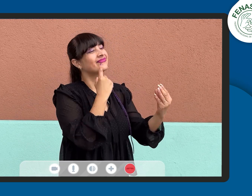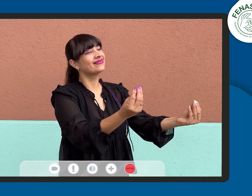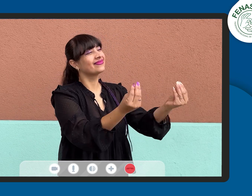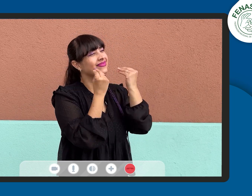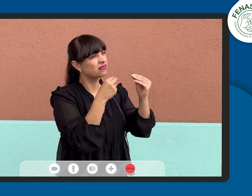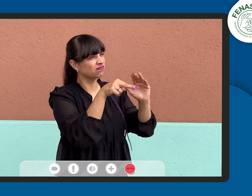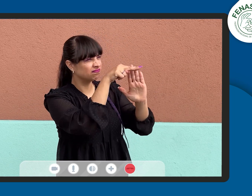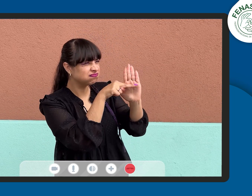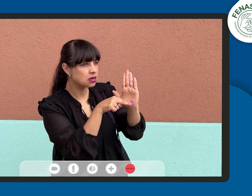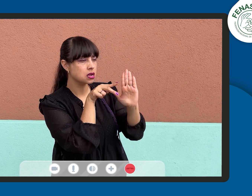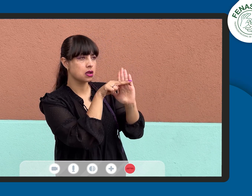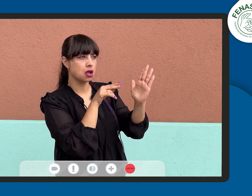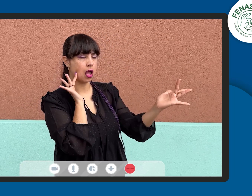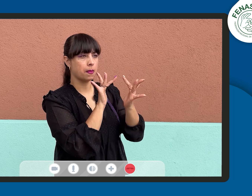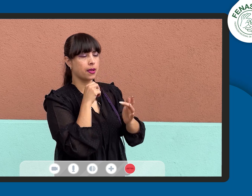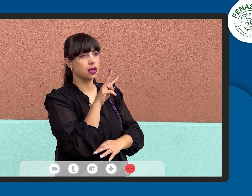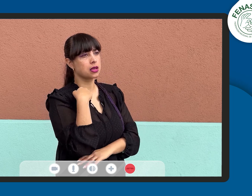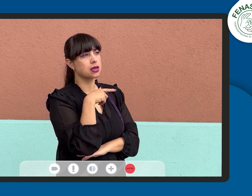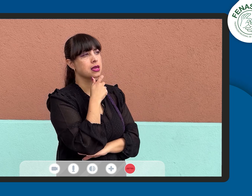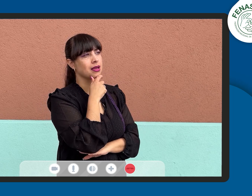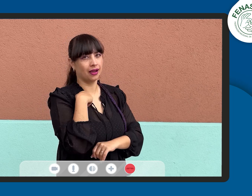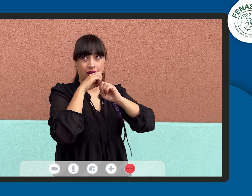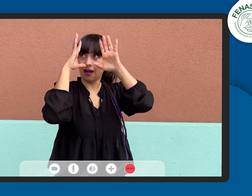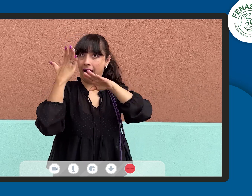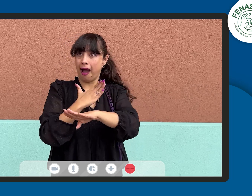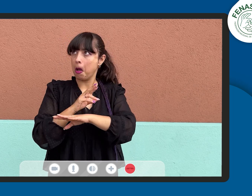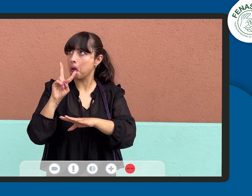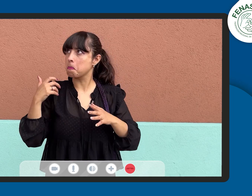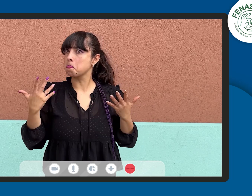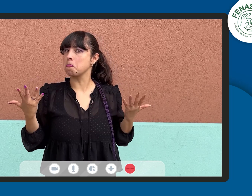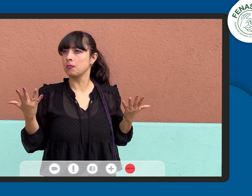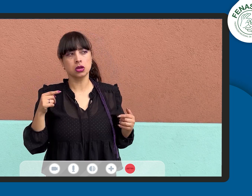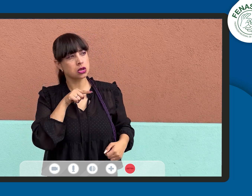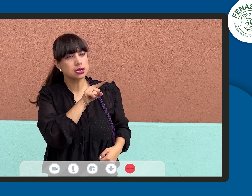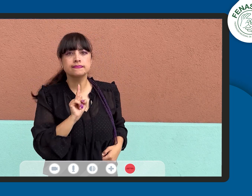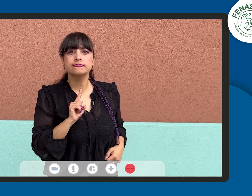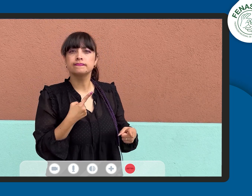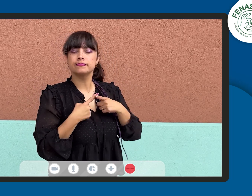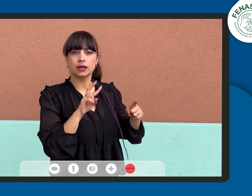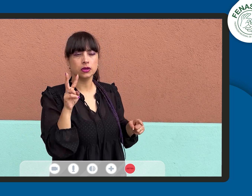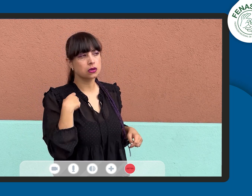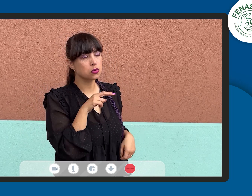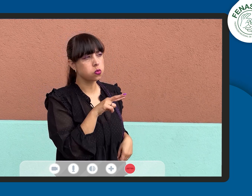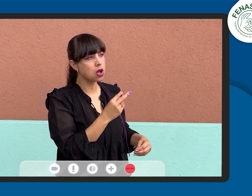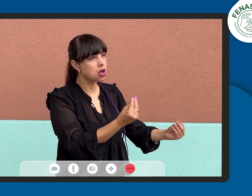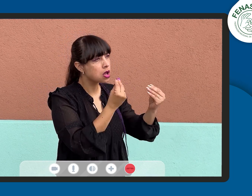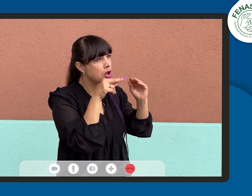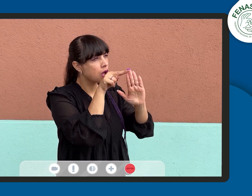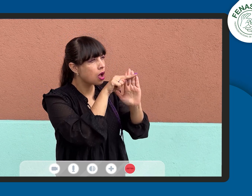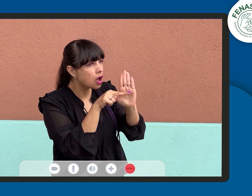Ahí aprendimos los parámetros propios del visual vernacular, que son totalmente diferentes a los que imaginábamos.